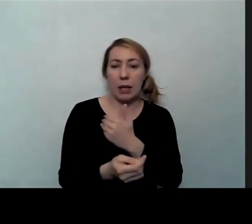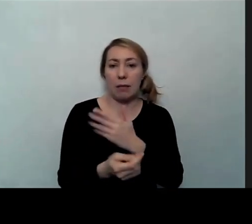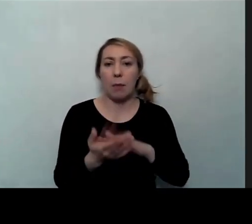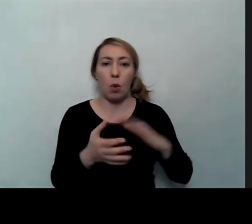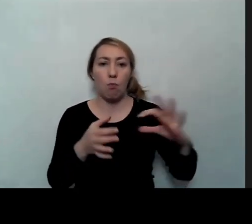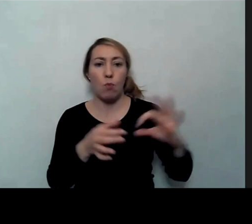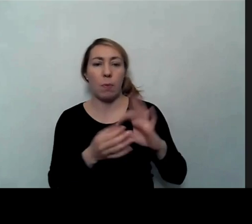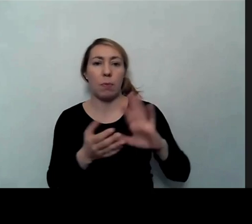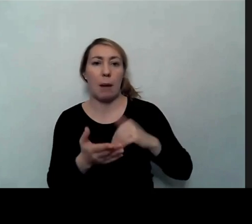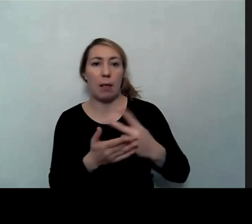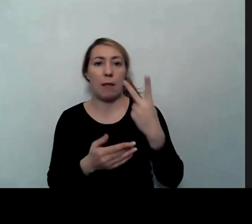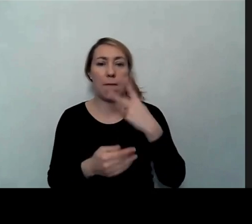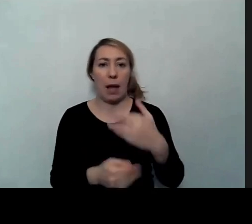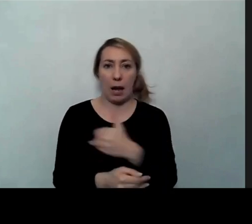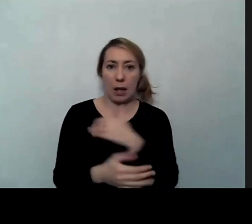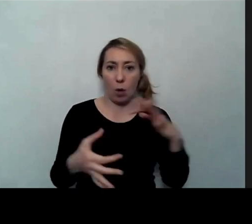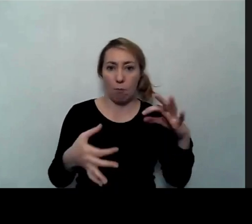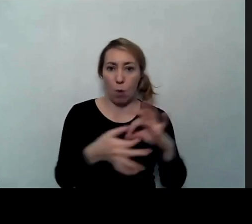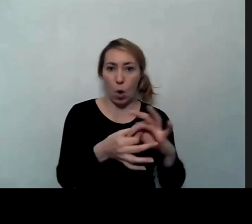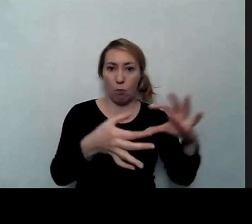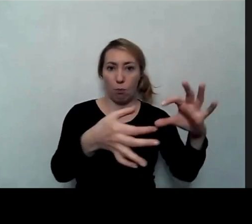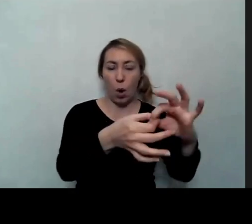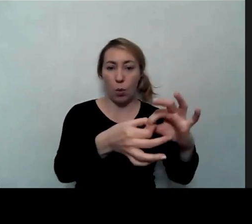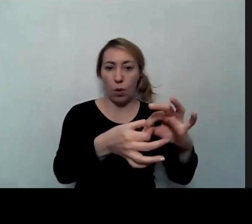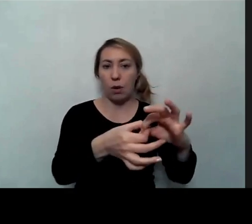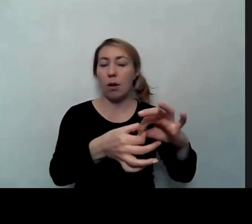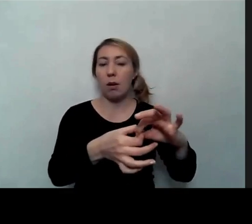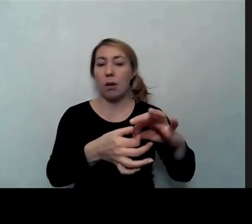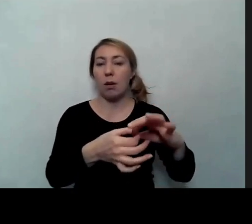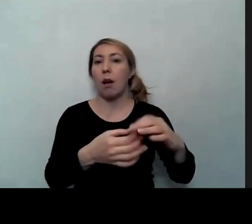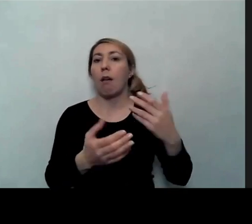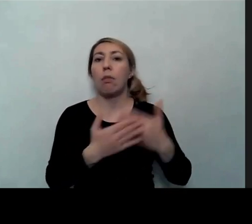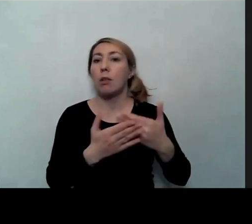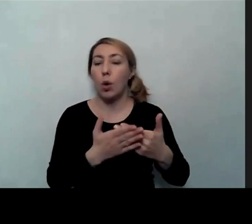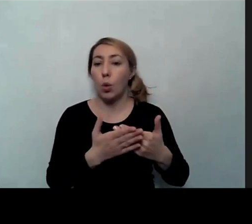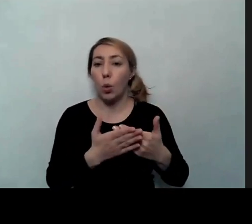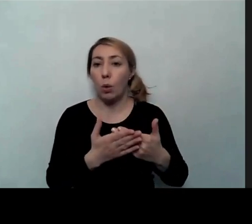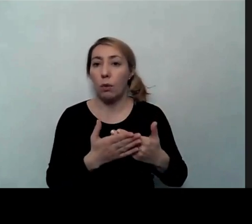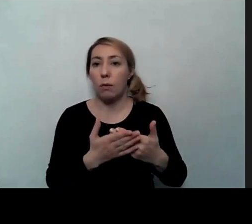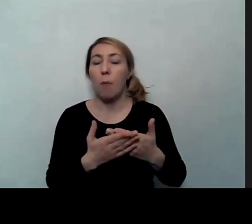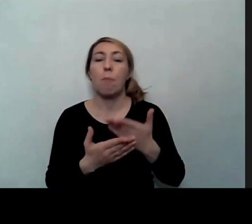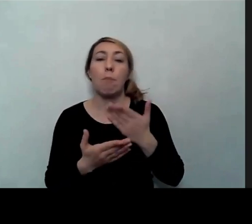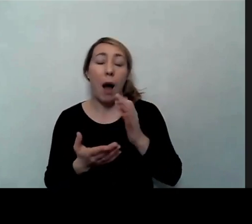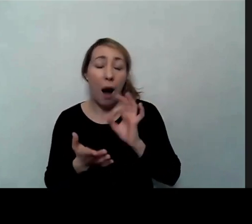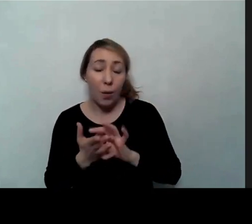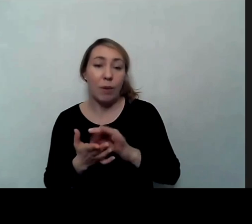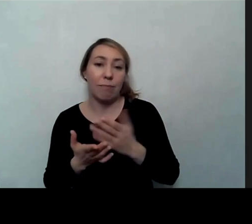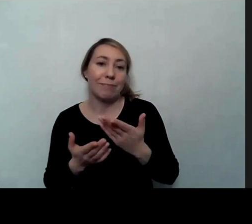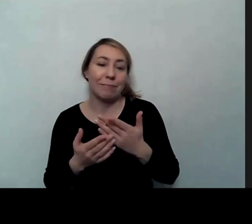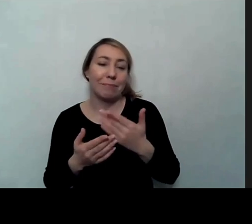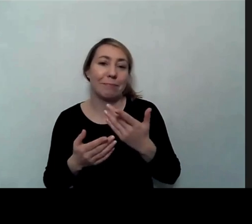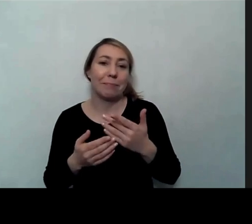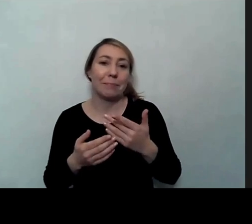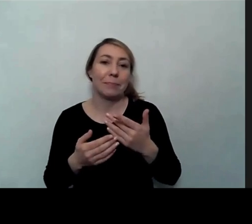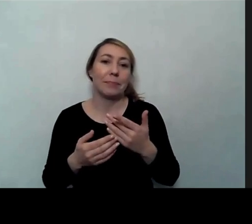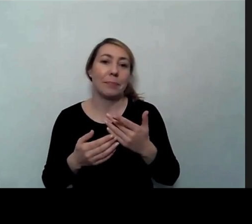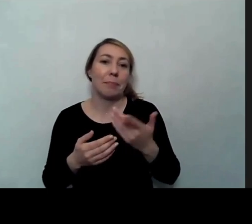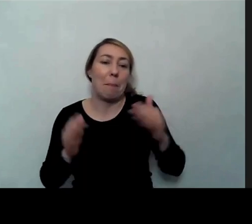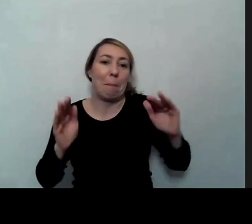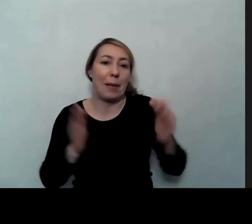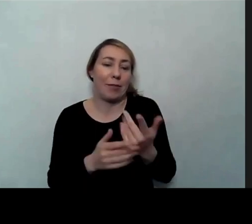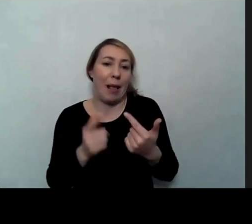przykład dwie klasy ze sobą jako ten poziom punktu odniesienia, właśnie z uwagi na tą niską